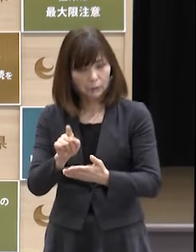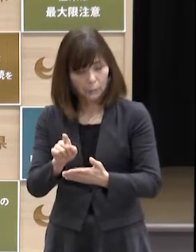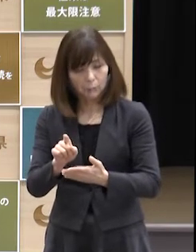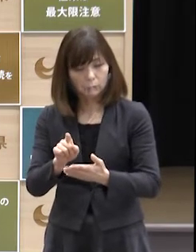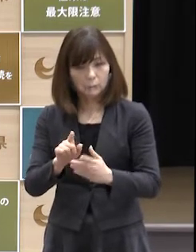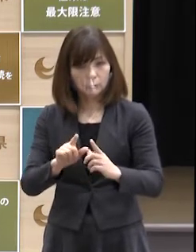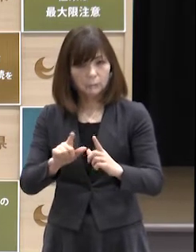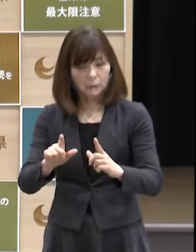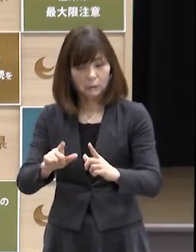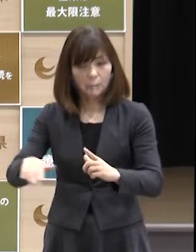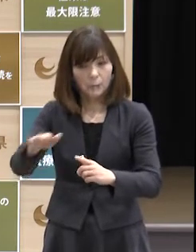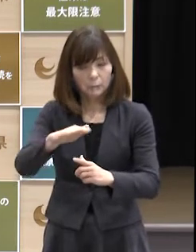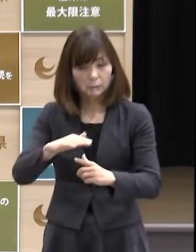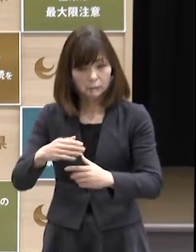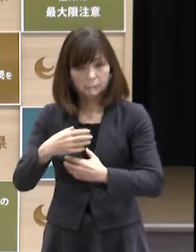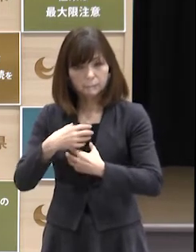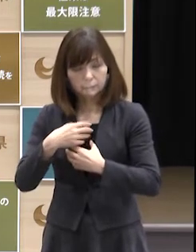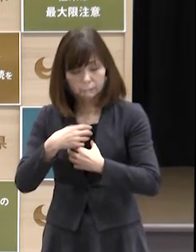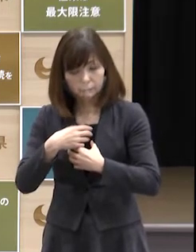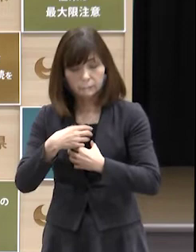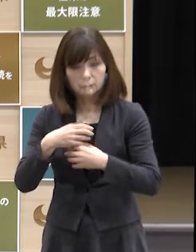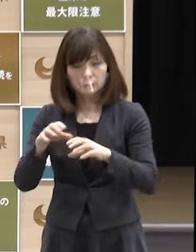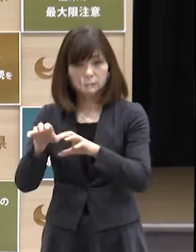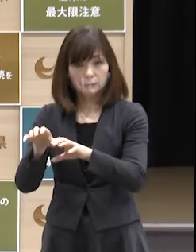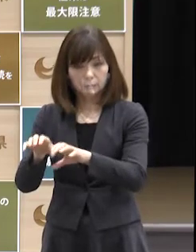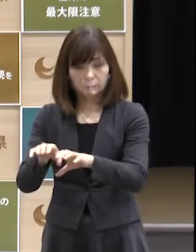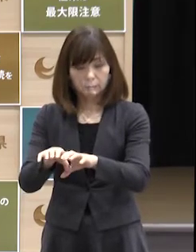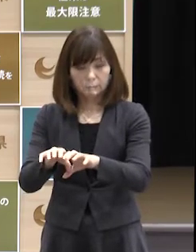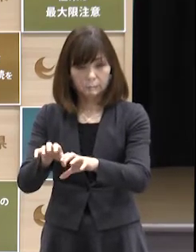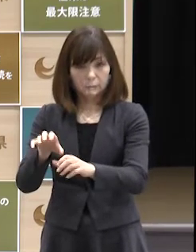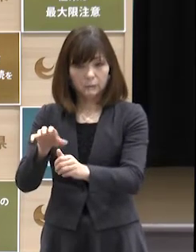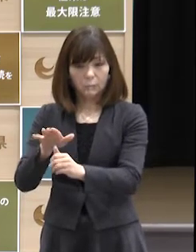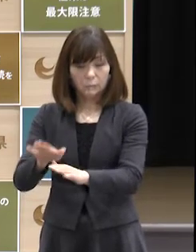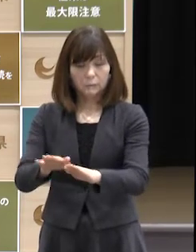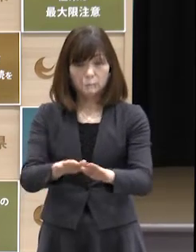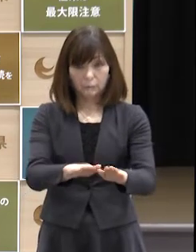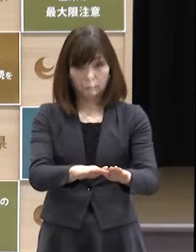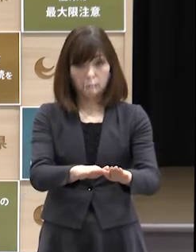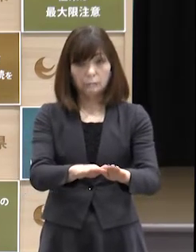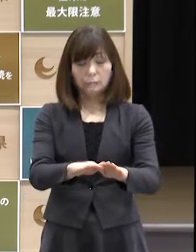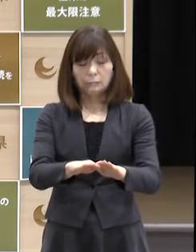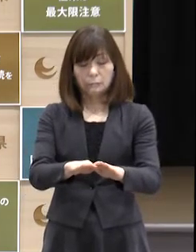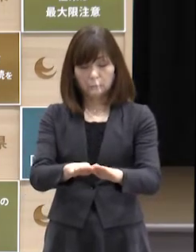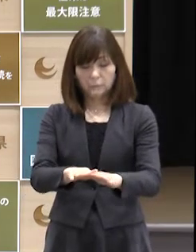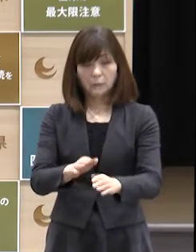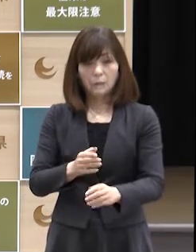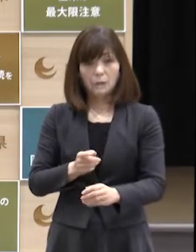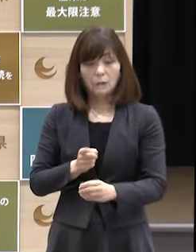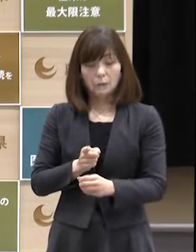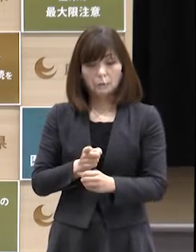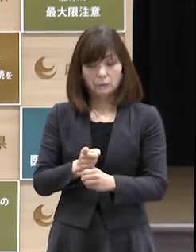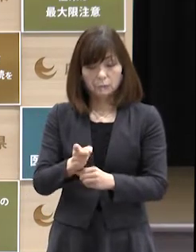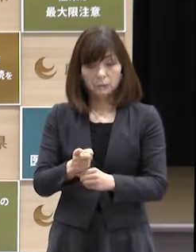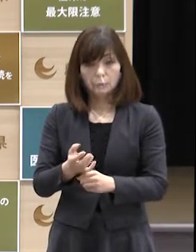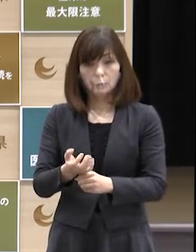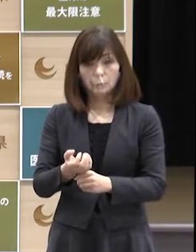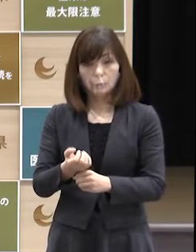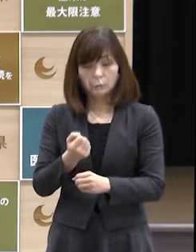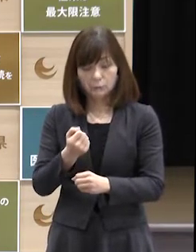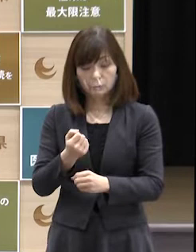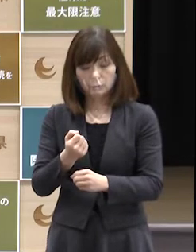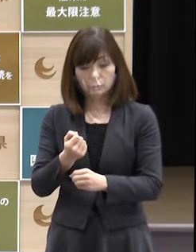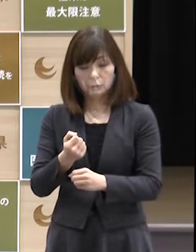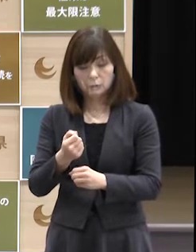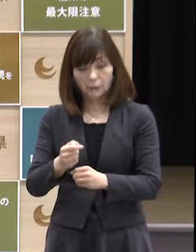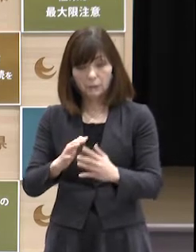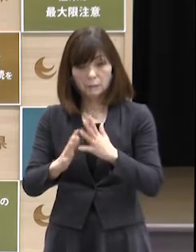ある意味で言うと武力抑止力というのがですね、効いていないということの一面を表してい